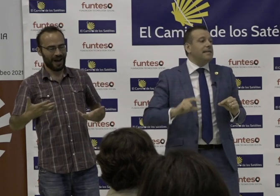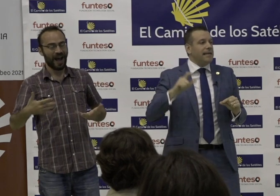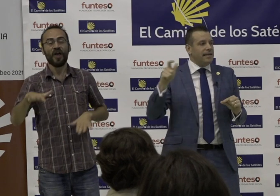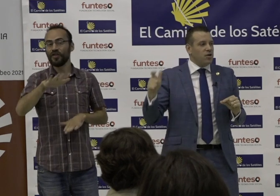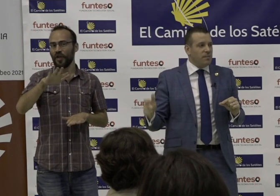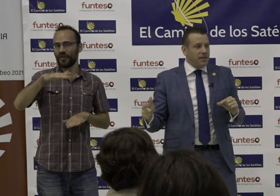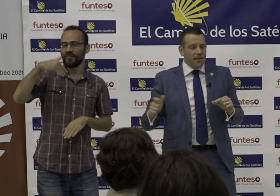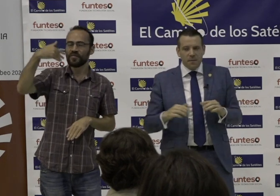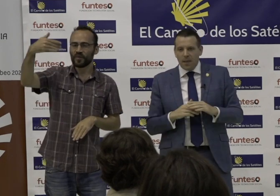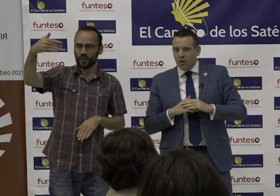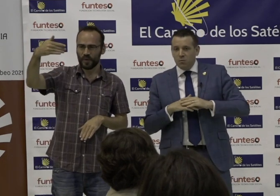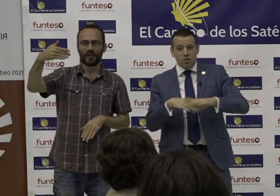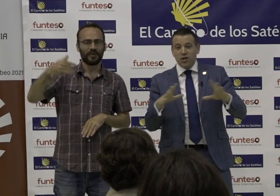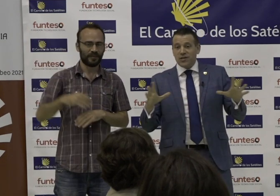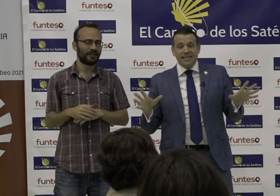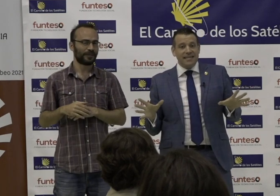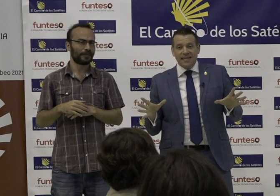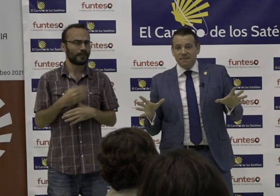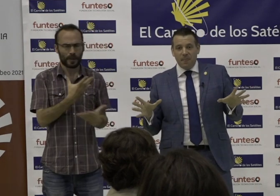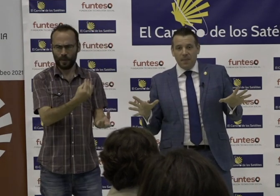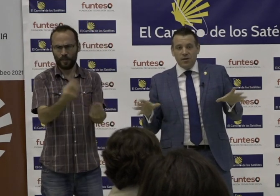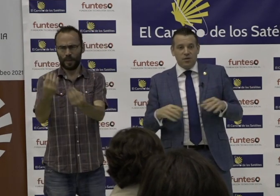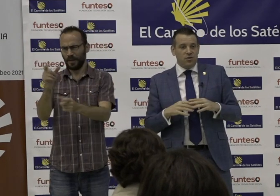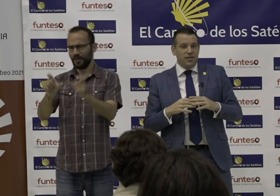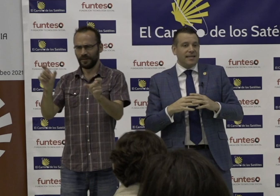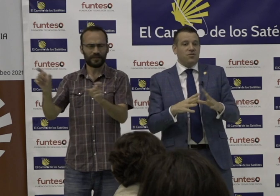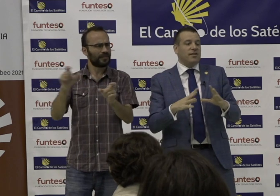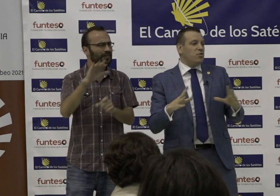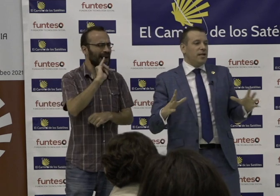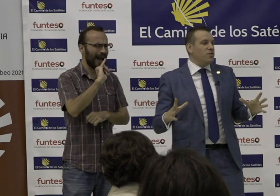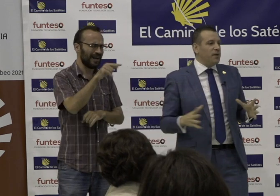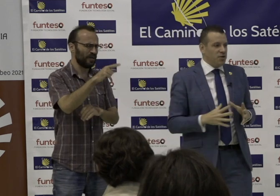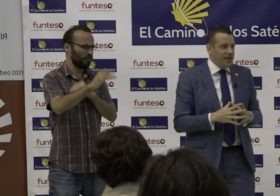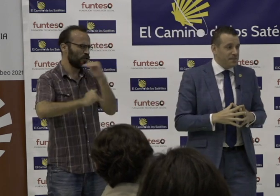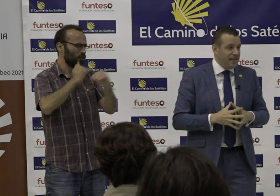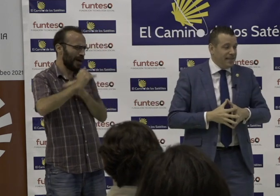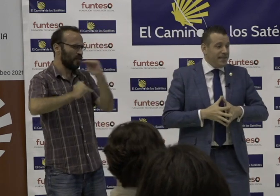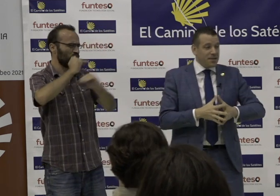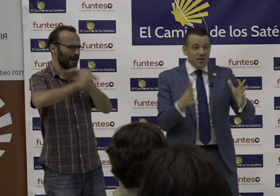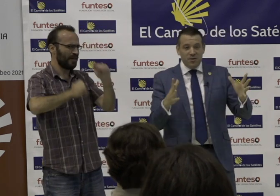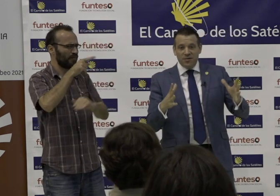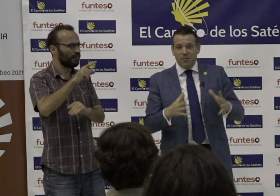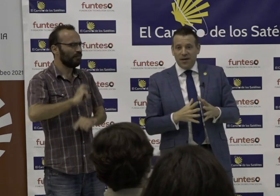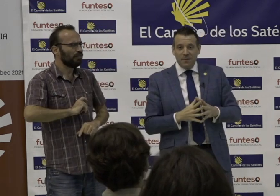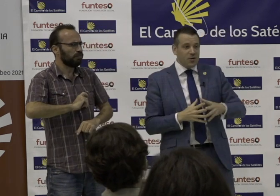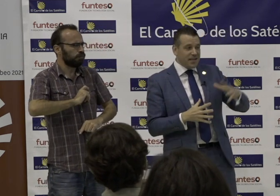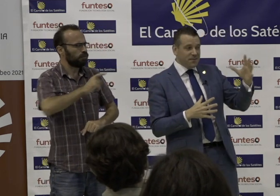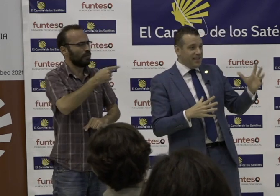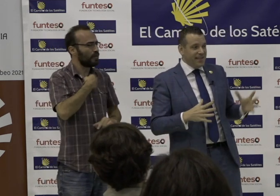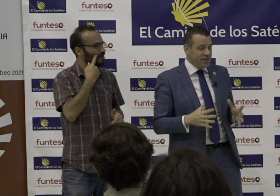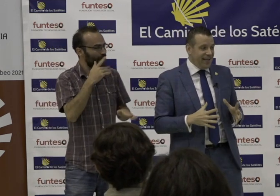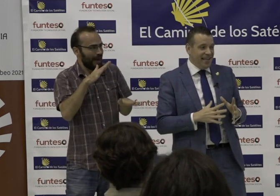y en quién te quieres convertir. Muchos de los que estáis aquí sois casos de superación personal y admiro, o sea, porque